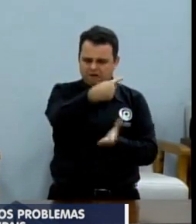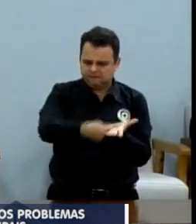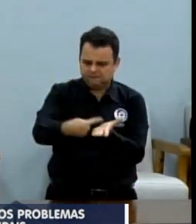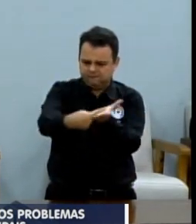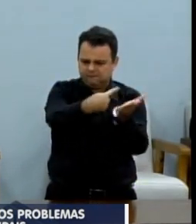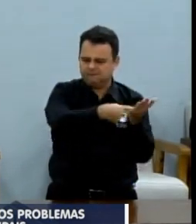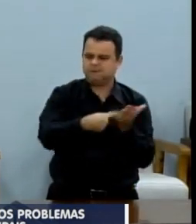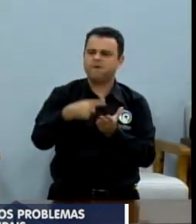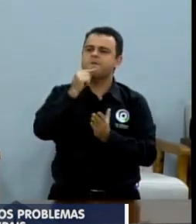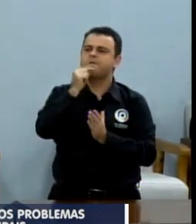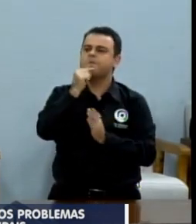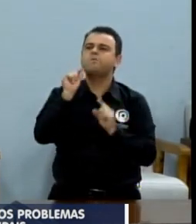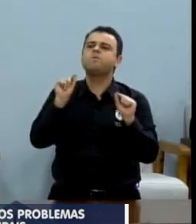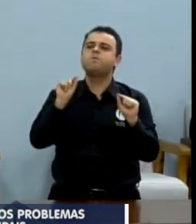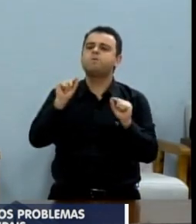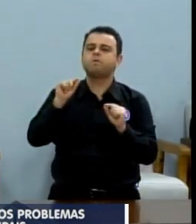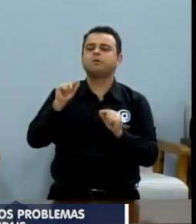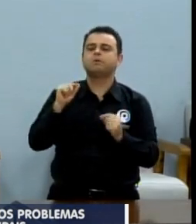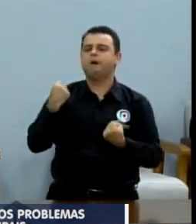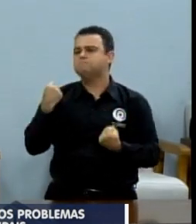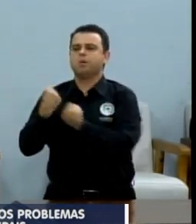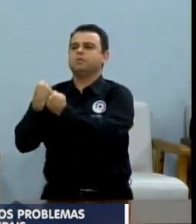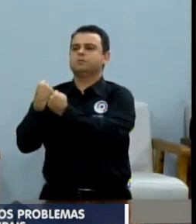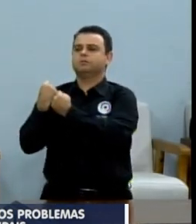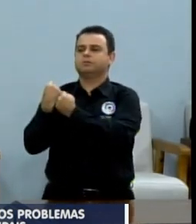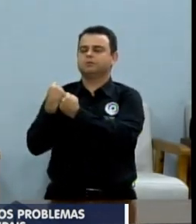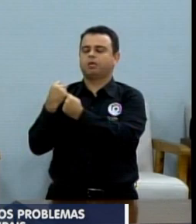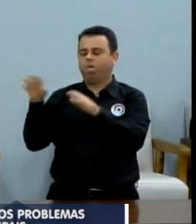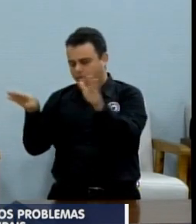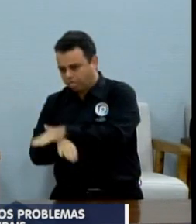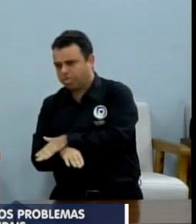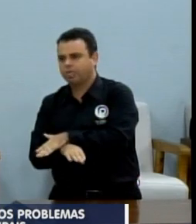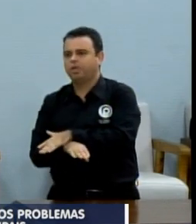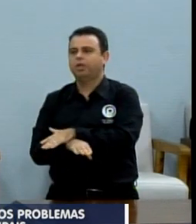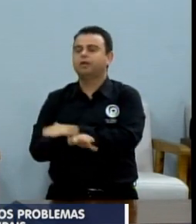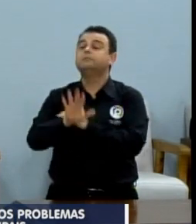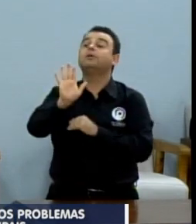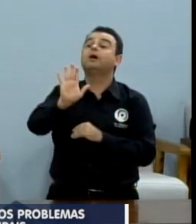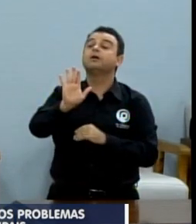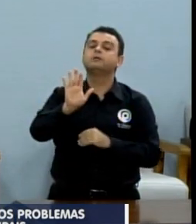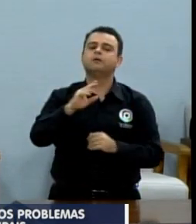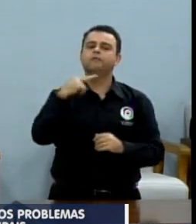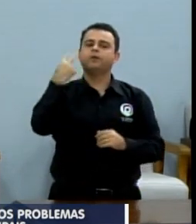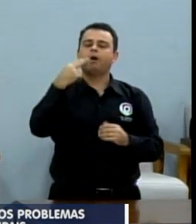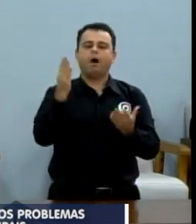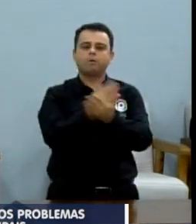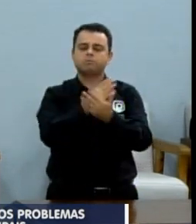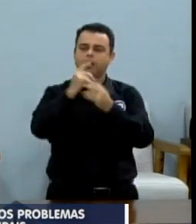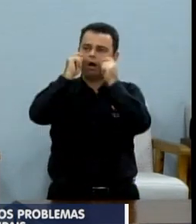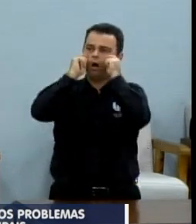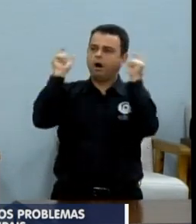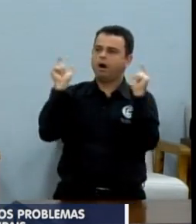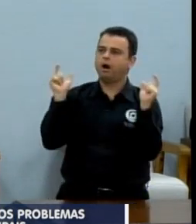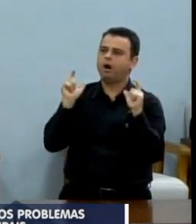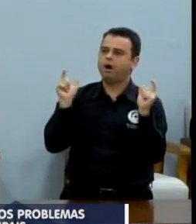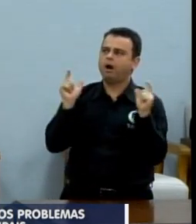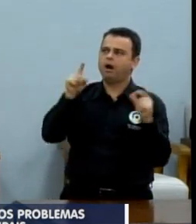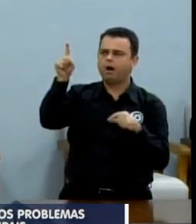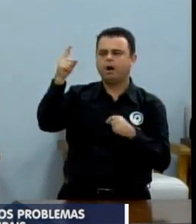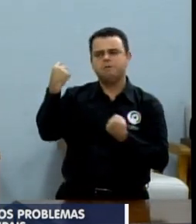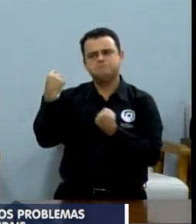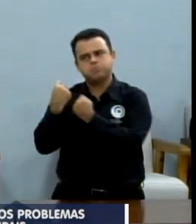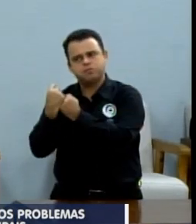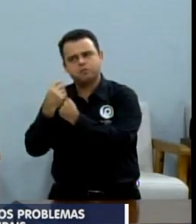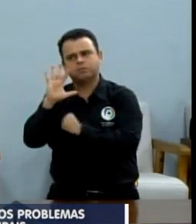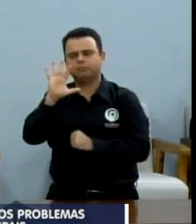a maioria dos vereadores entendeu que é possível ser base do governo e ter dignidade e entender que tem